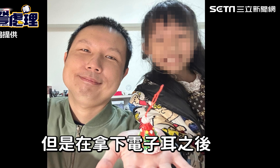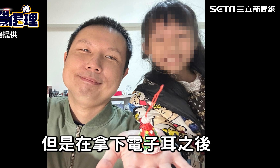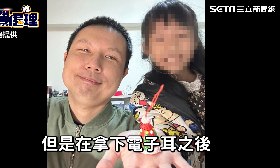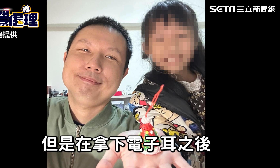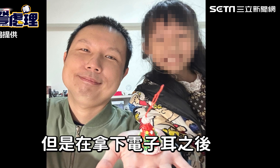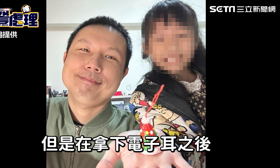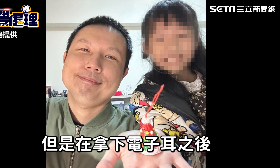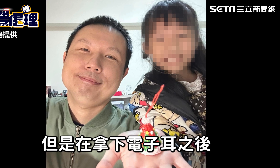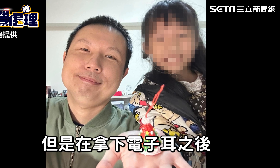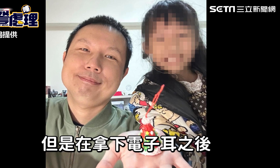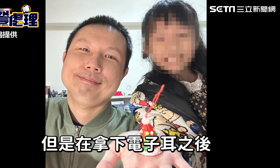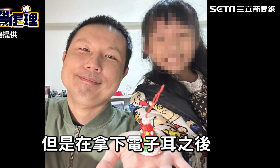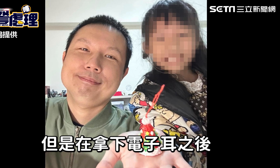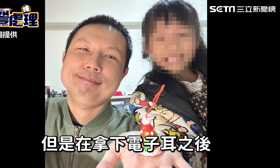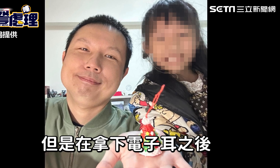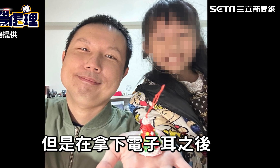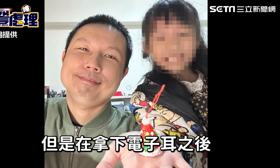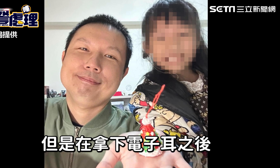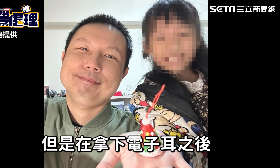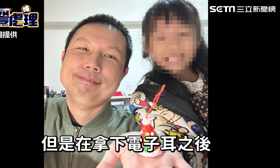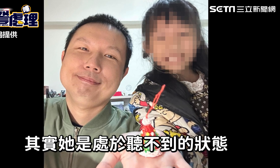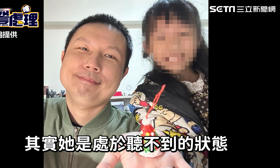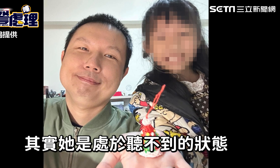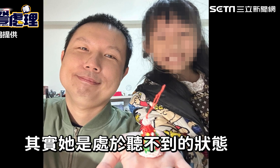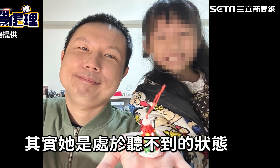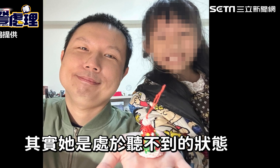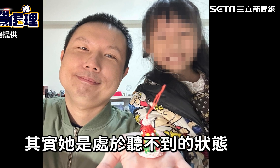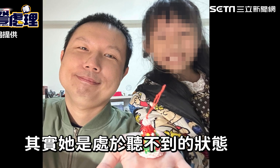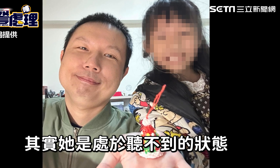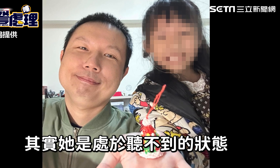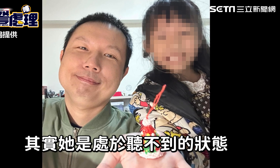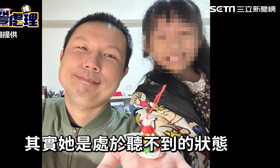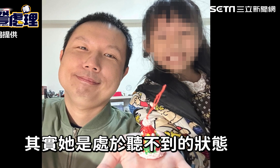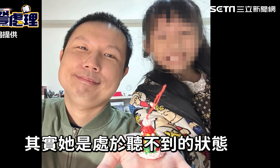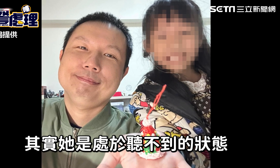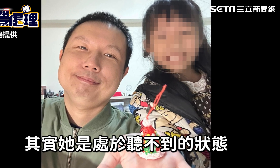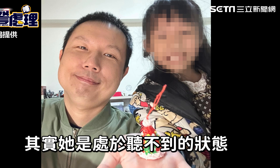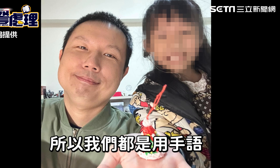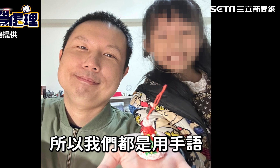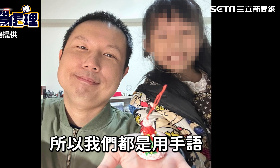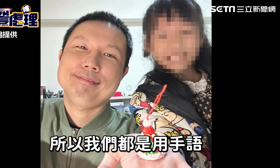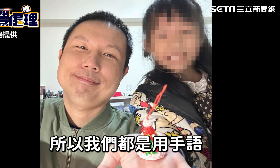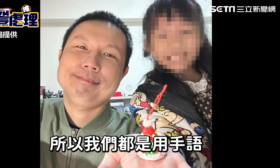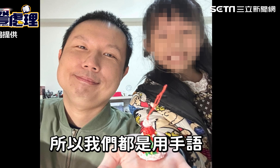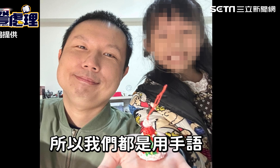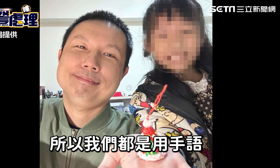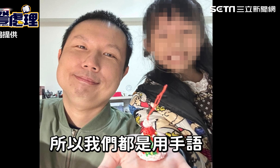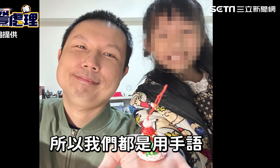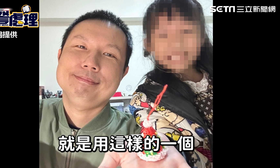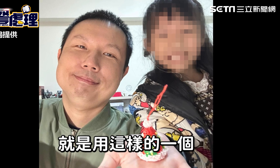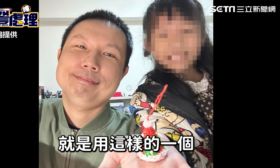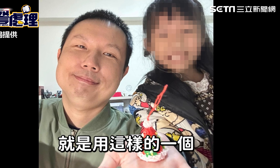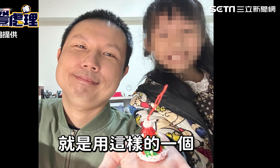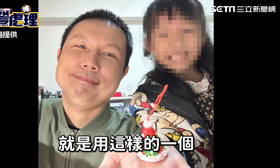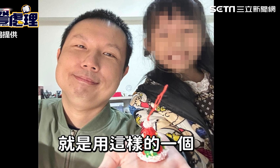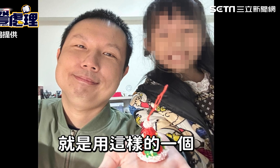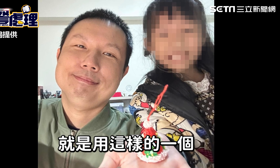是在拿下电子了之后，其实他是处于听不到的状态，所以我们都是用手语，就是用这样的一